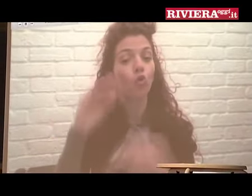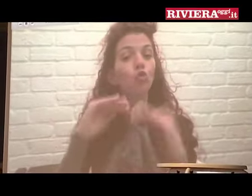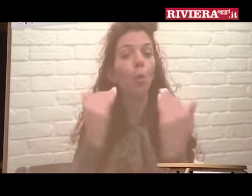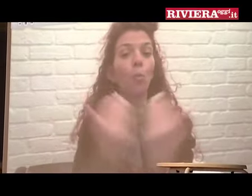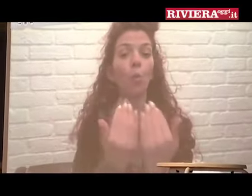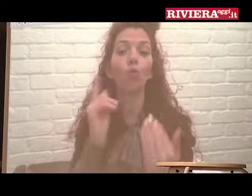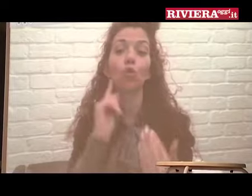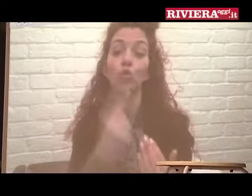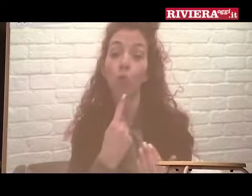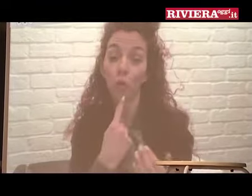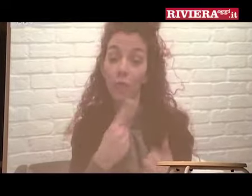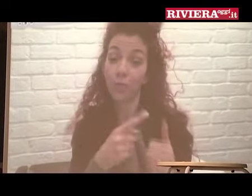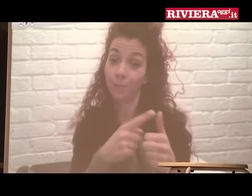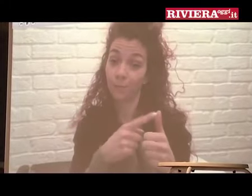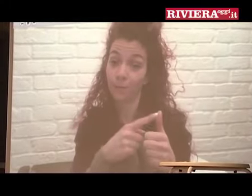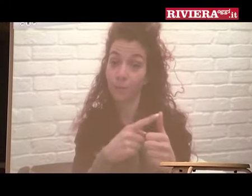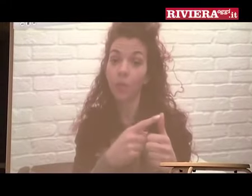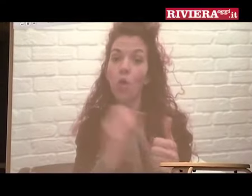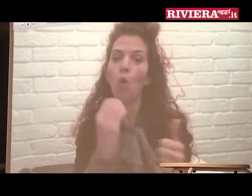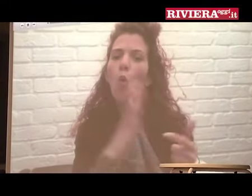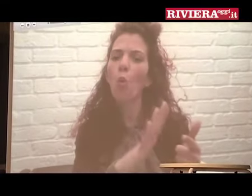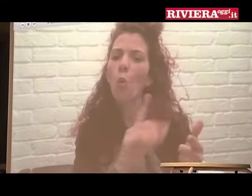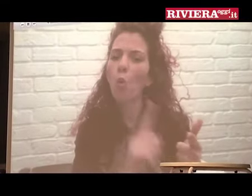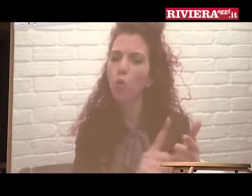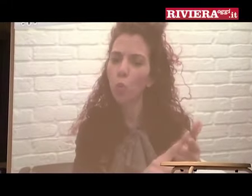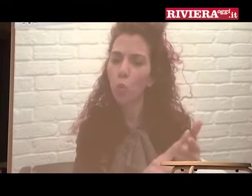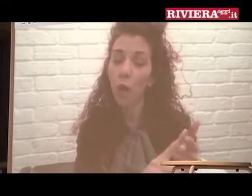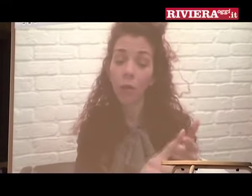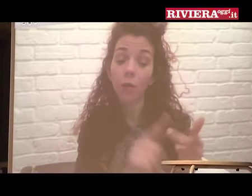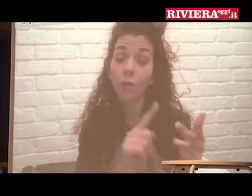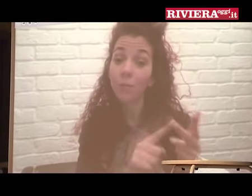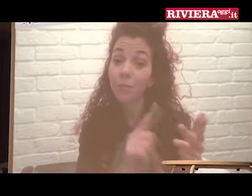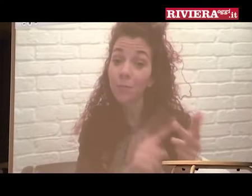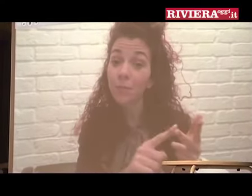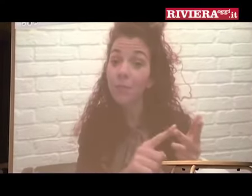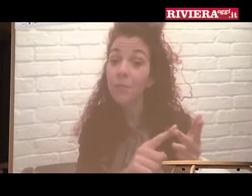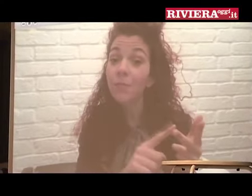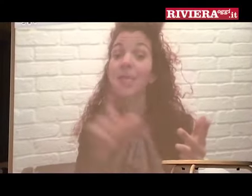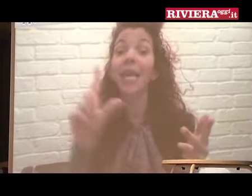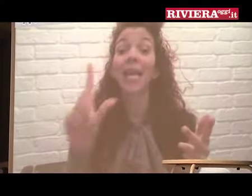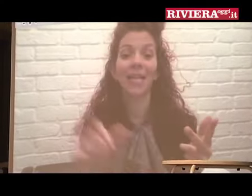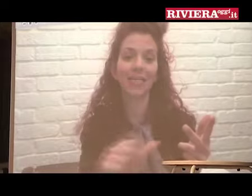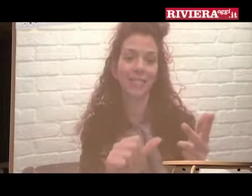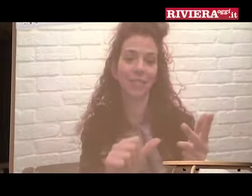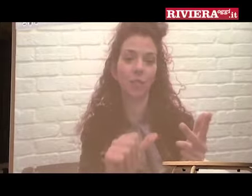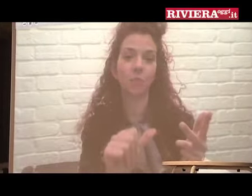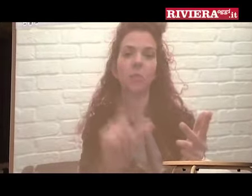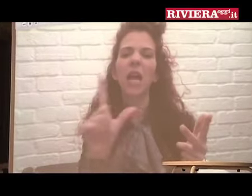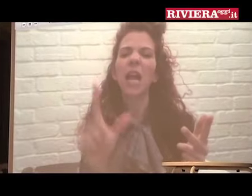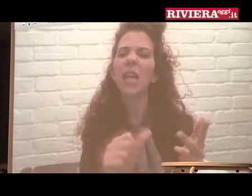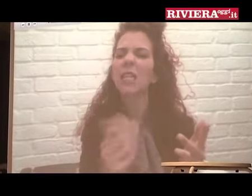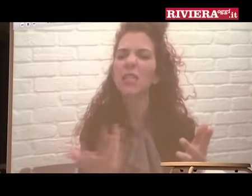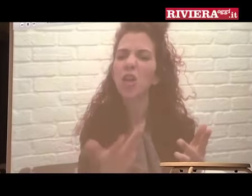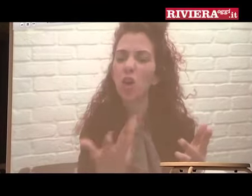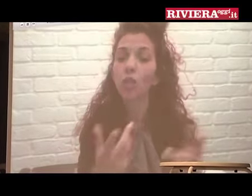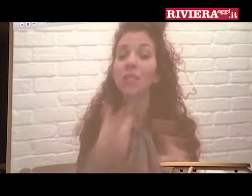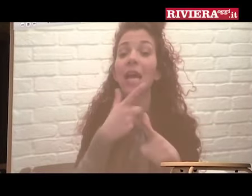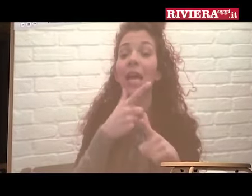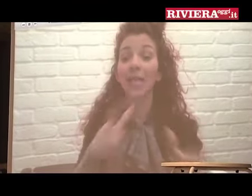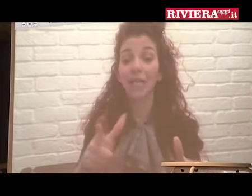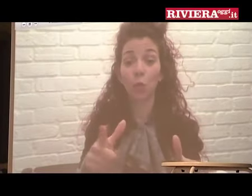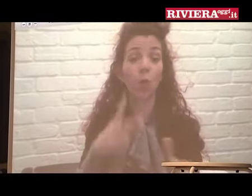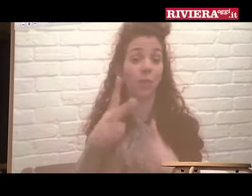A cosa serve questo corso? Innanzitutto a far conoscere il mondo dei sordi, la loro cultura e